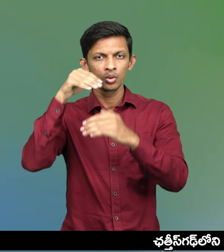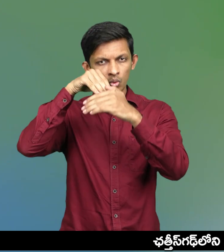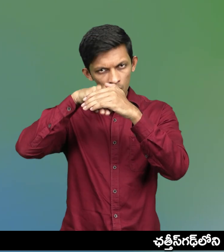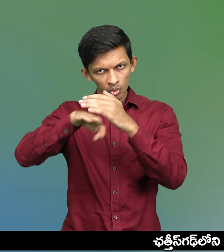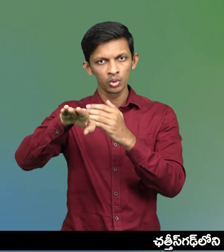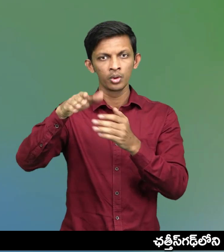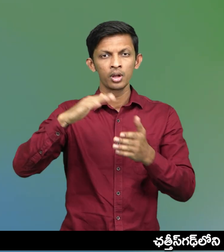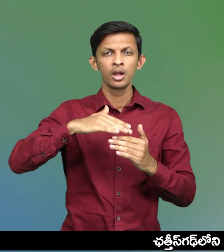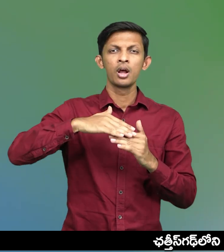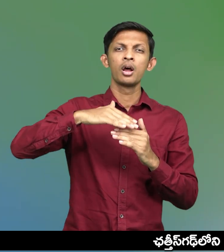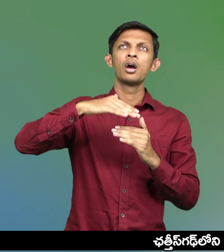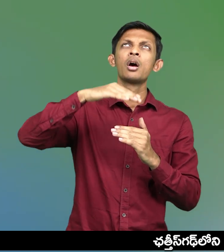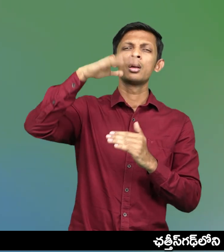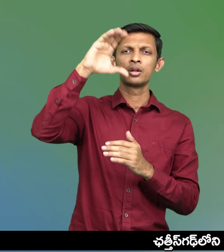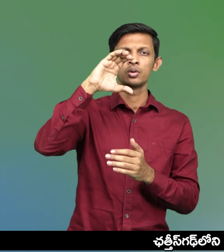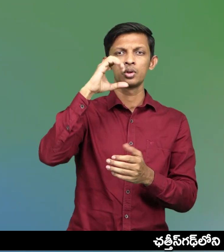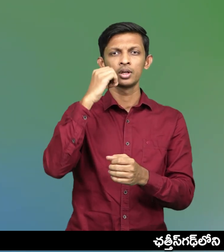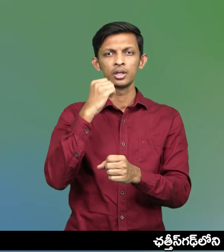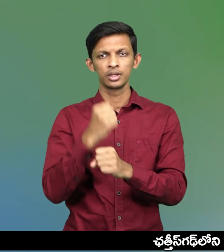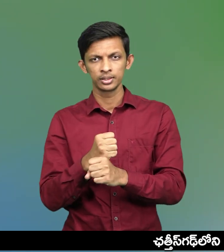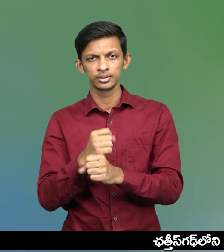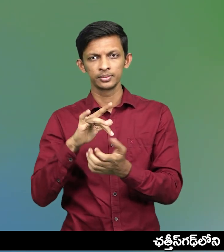ఛత్తీస్గఢ్లోని ఎత్తైన ప్రాంతాల్లో పెరుగుతుంది.